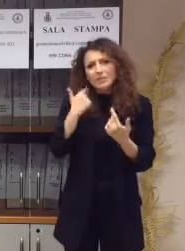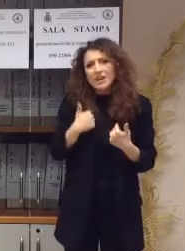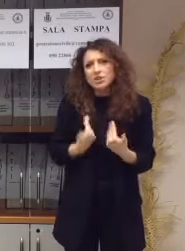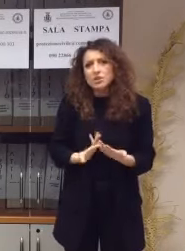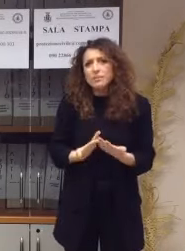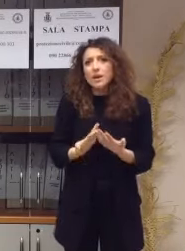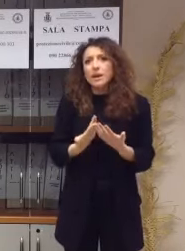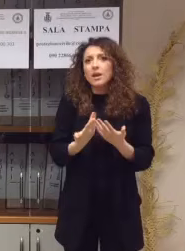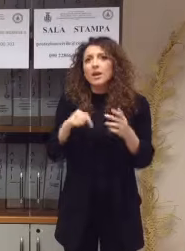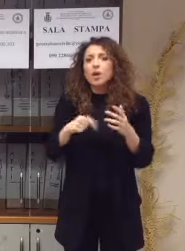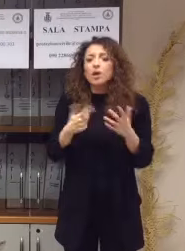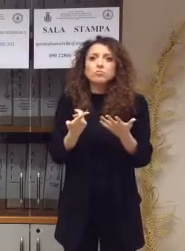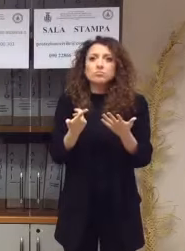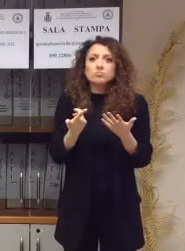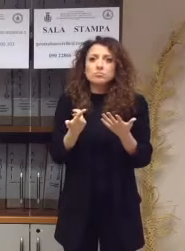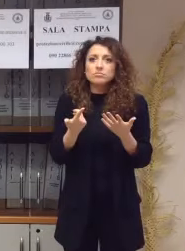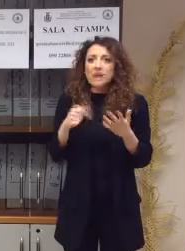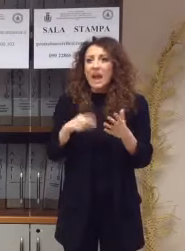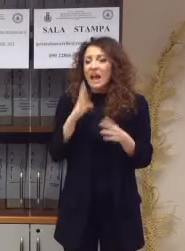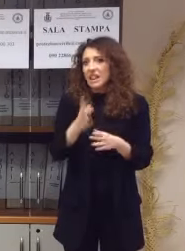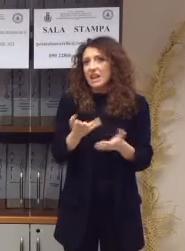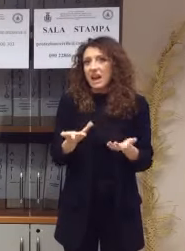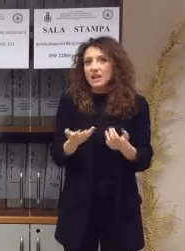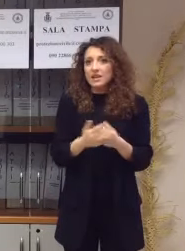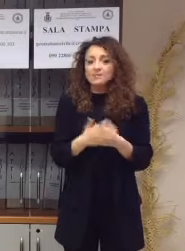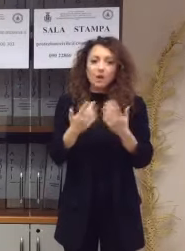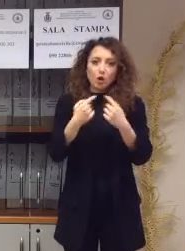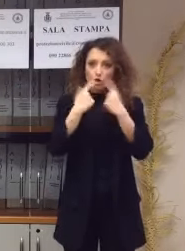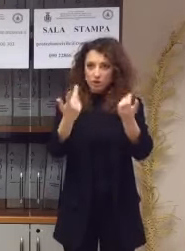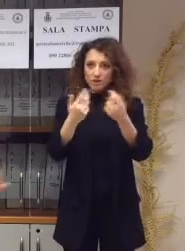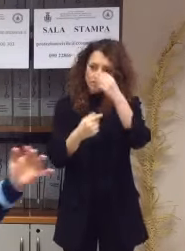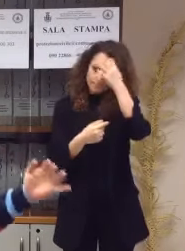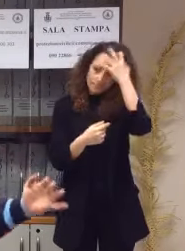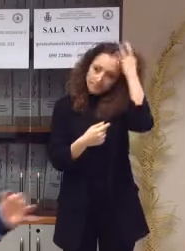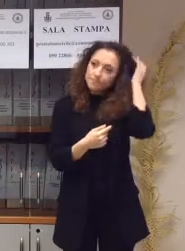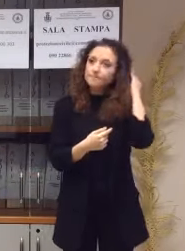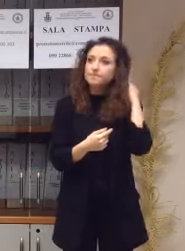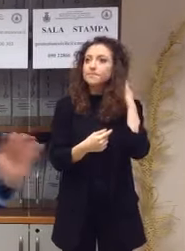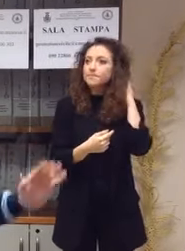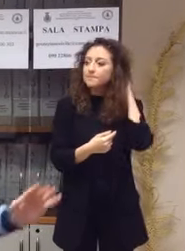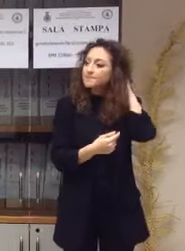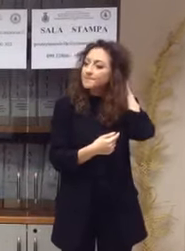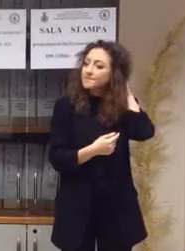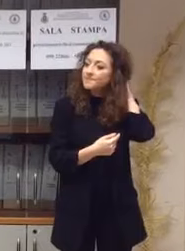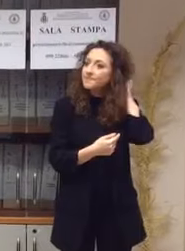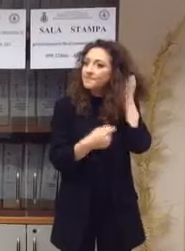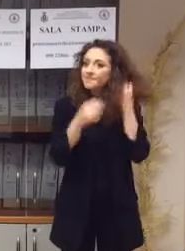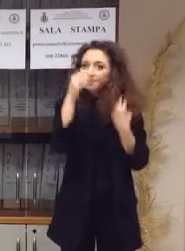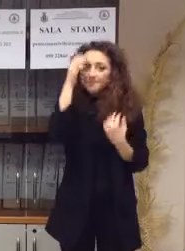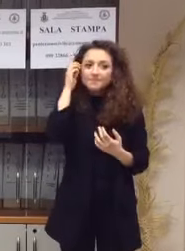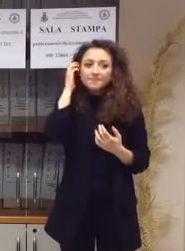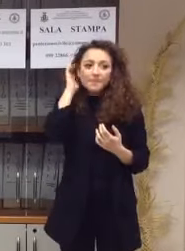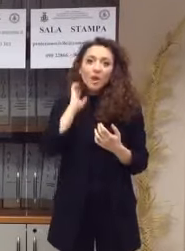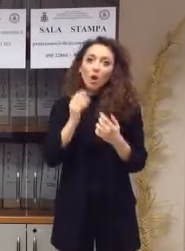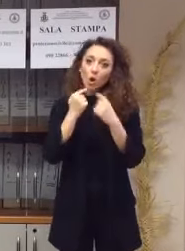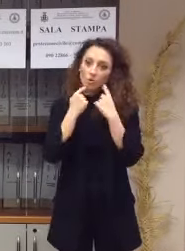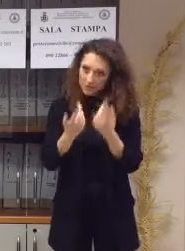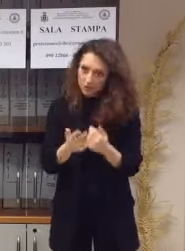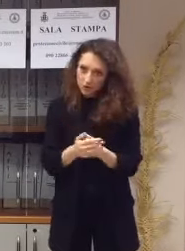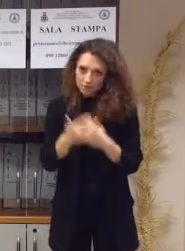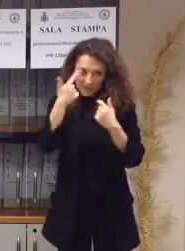diretta stessa, grazie mille. Allora, lo dico, ma qui c'è il decano del volontariato, sa